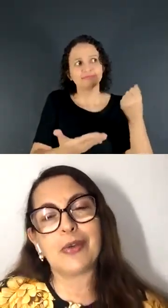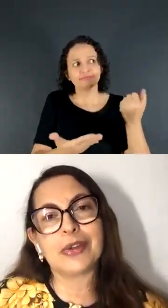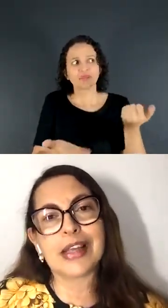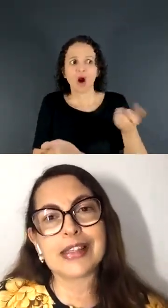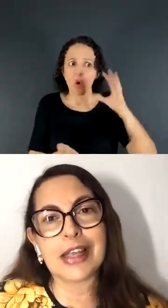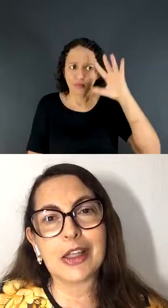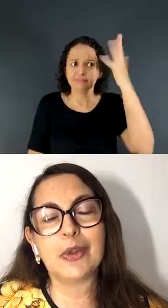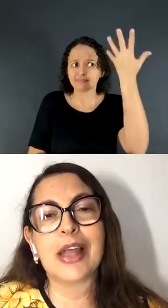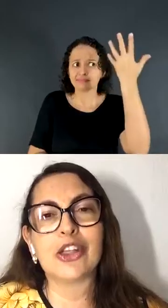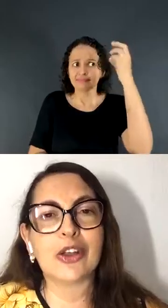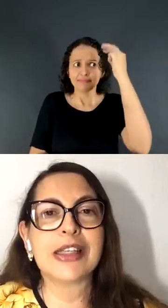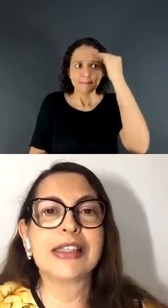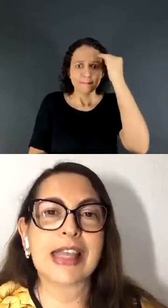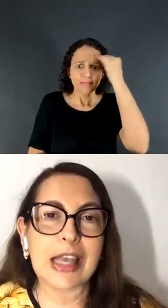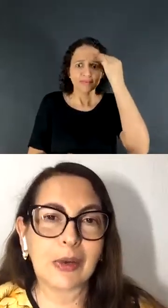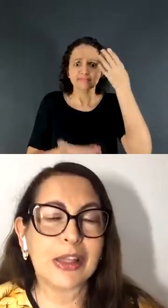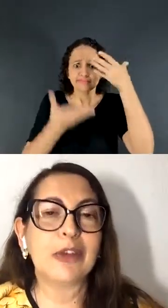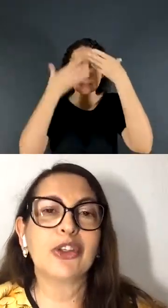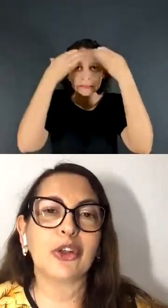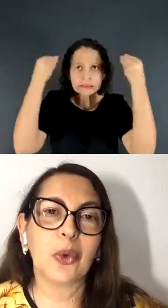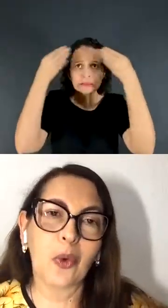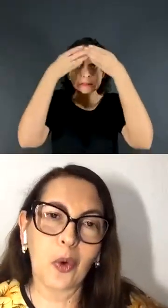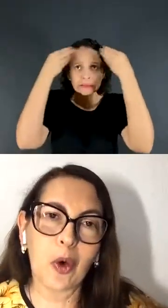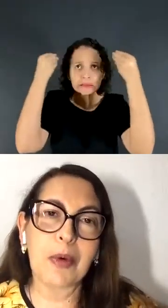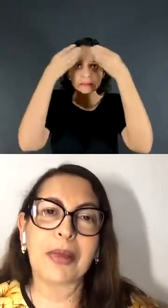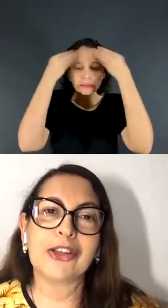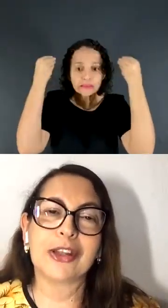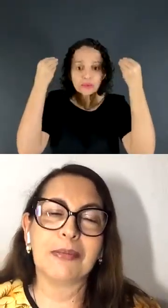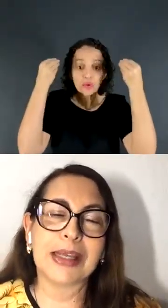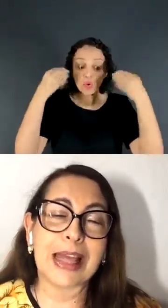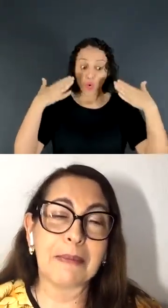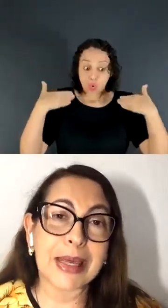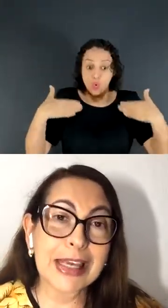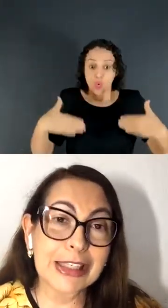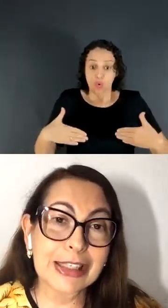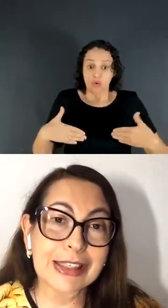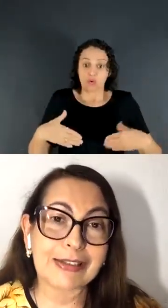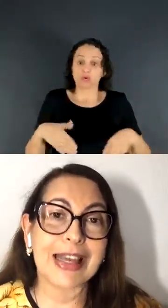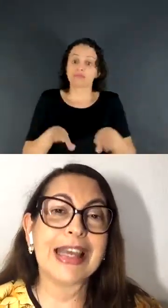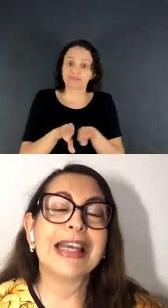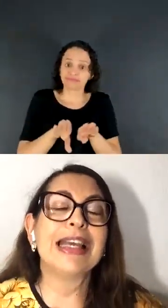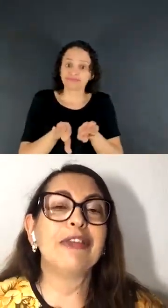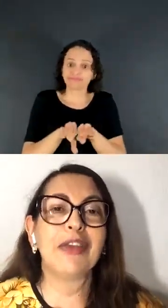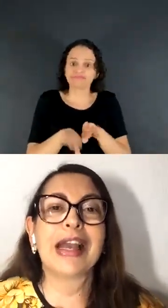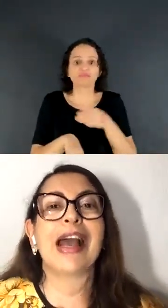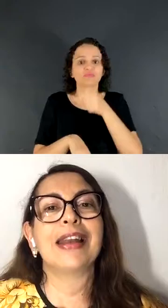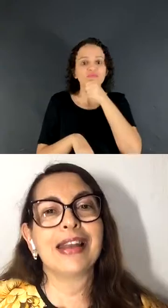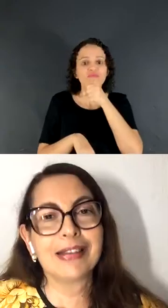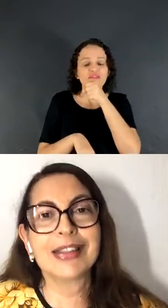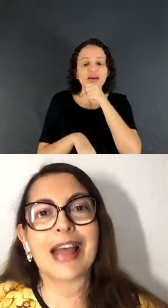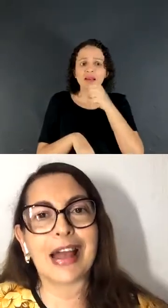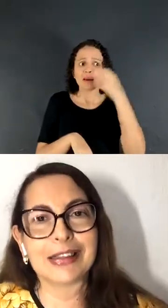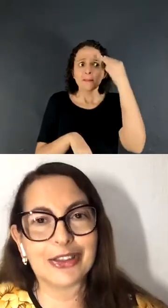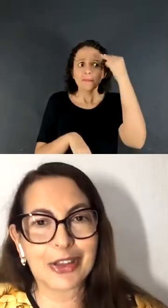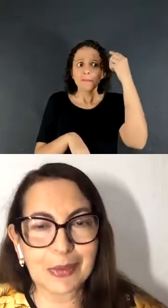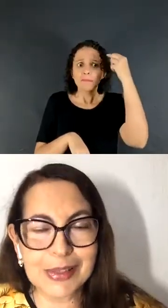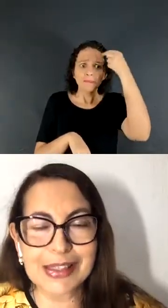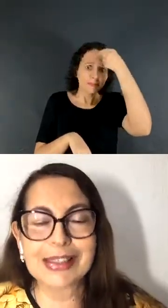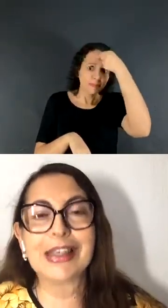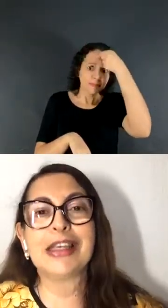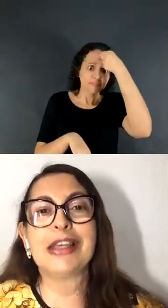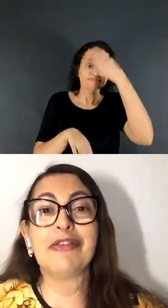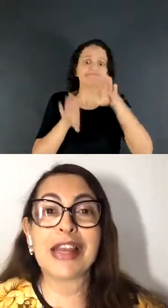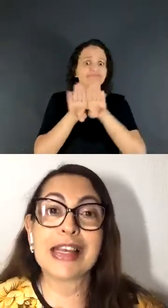vai acontecendo das nossas células, não só do corpo, mas também da mente, né? Ficarem cansadas,